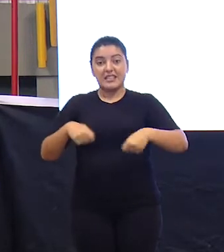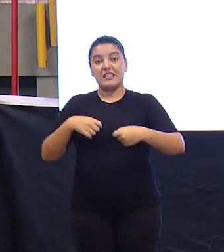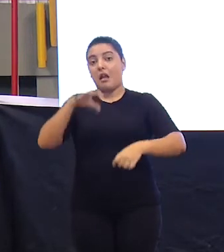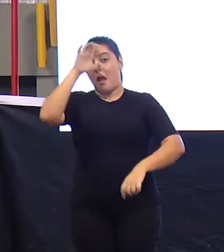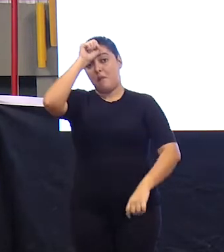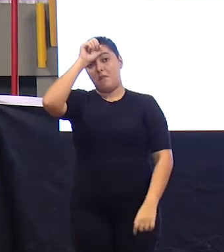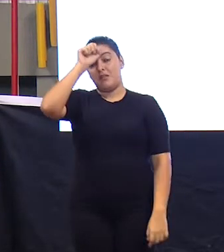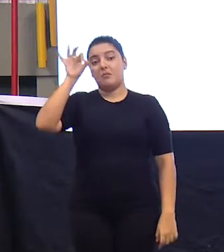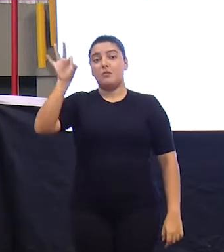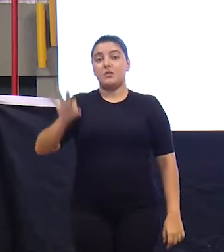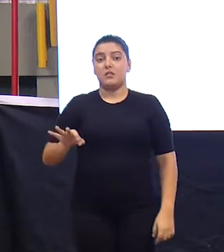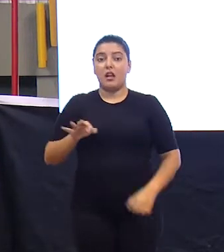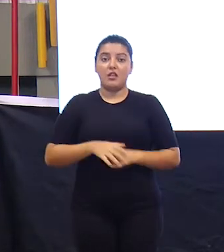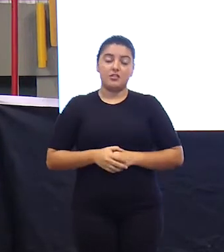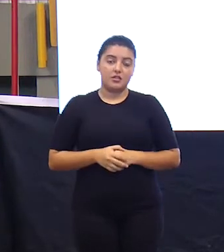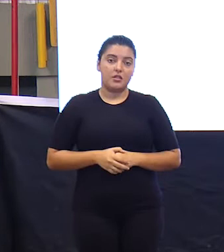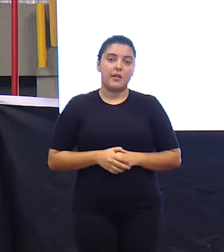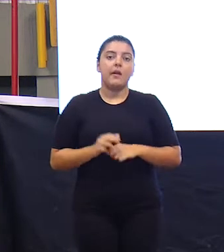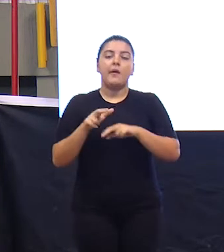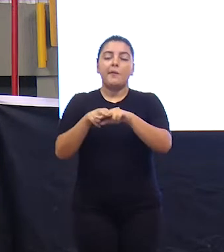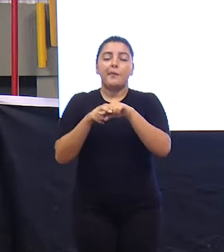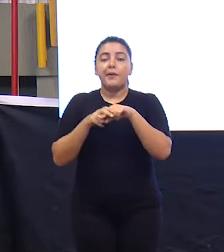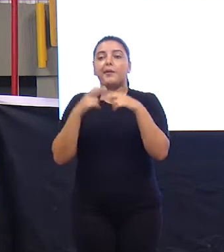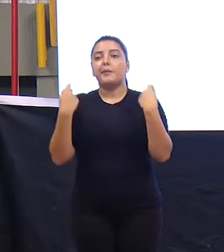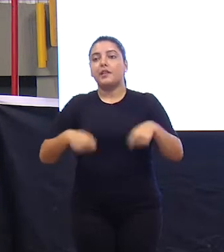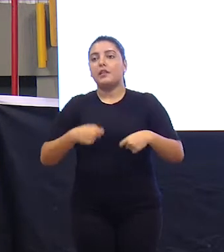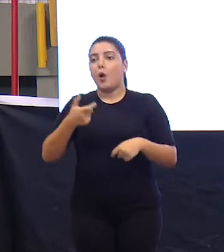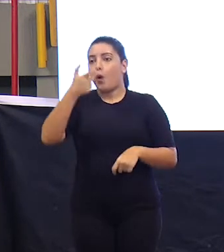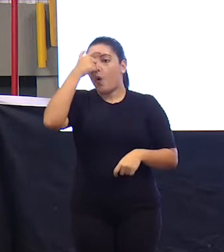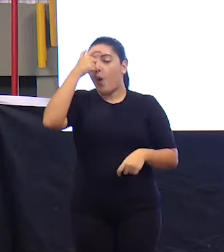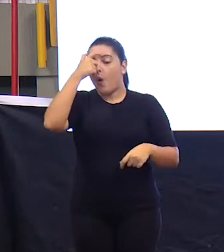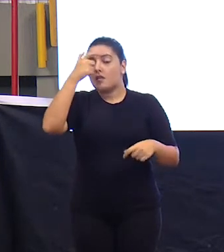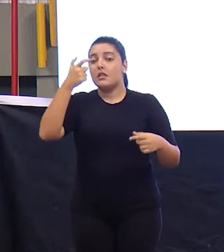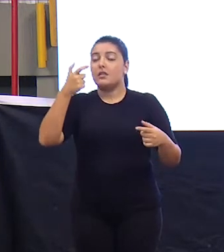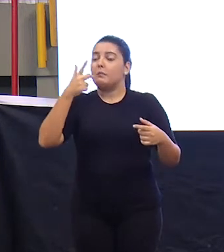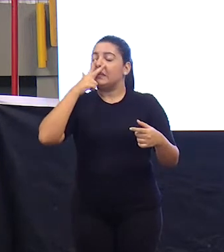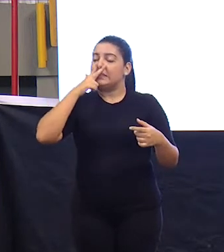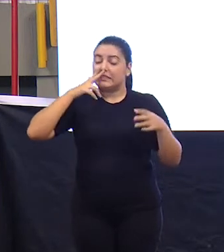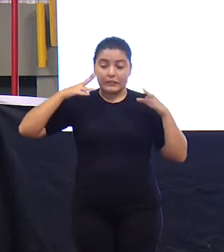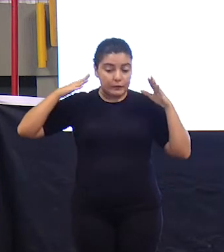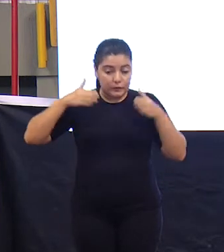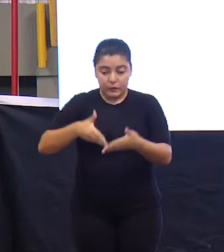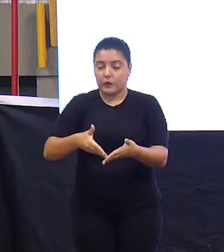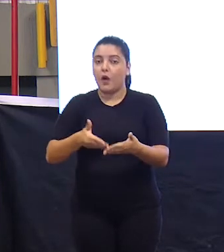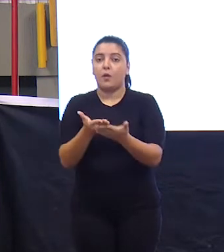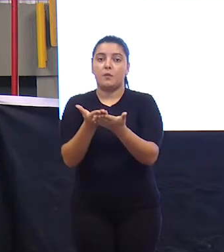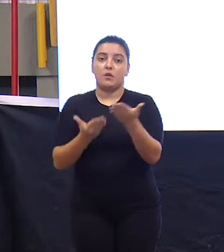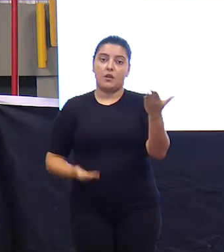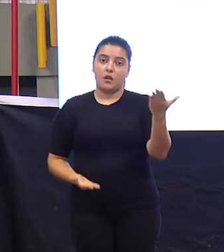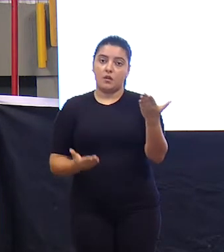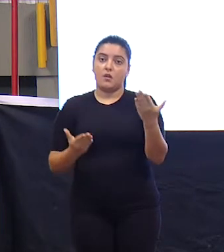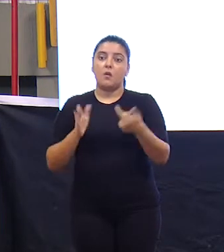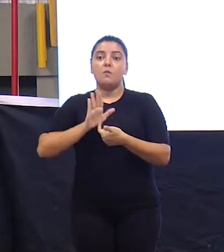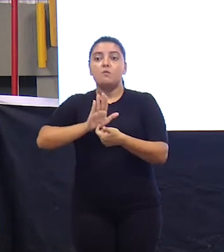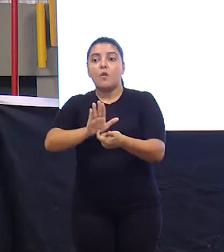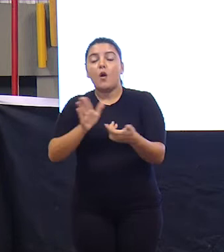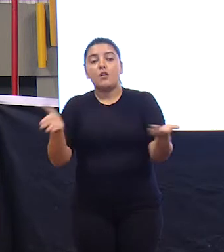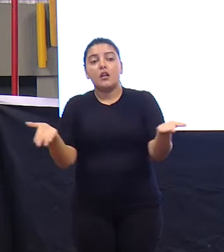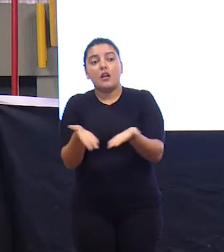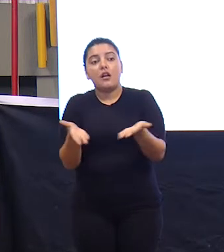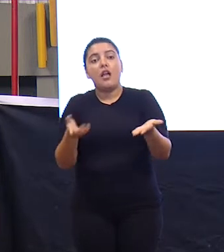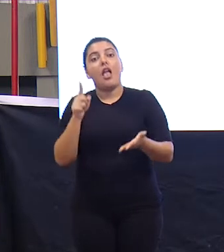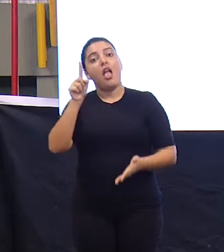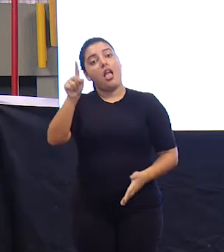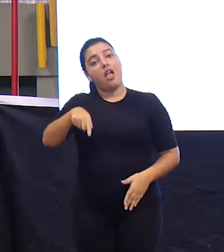do Enem. Então, muita concentração agora. Mostre que você é